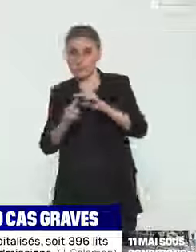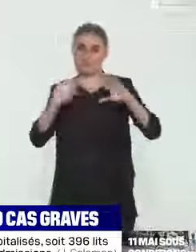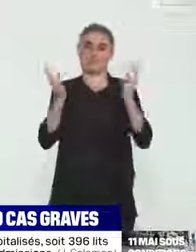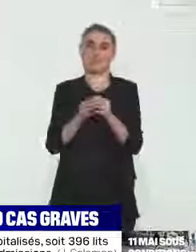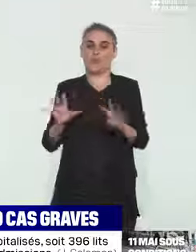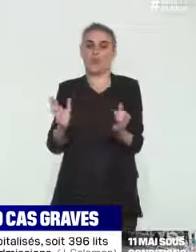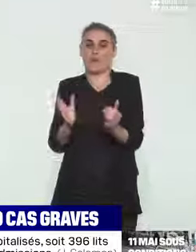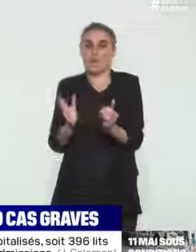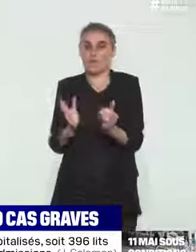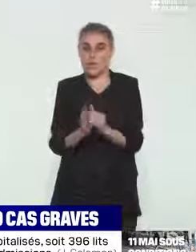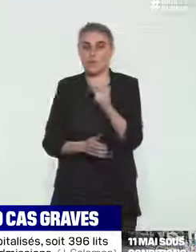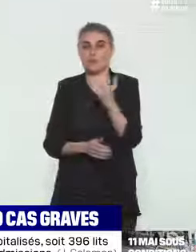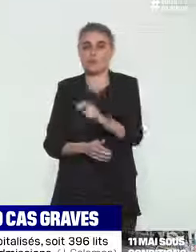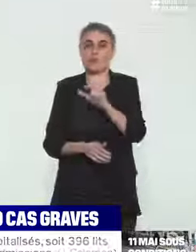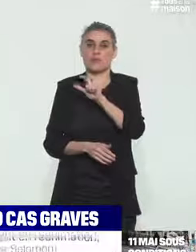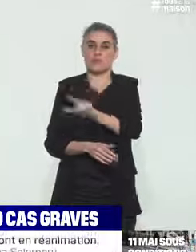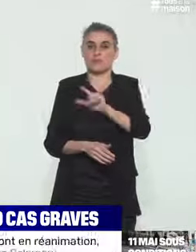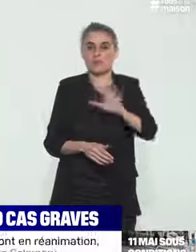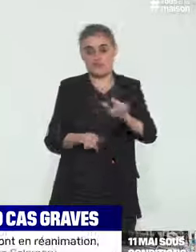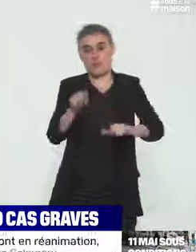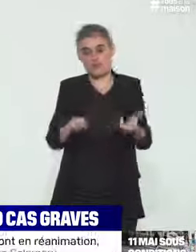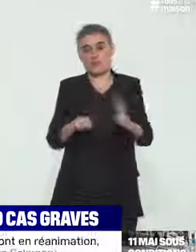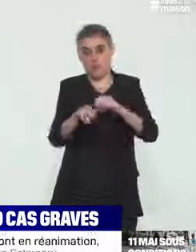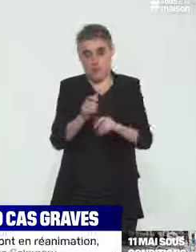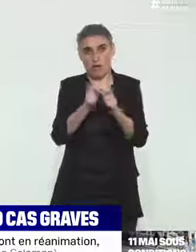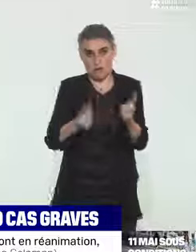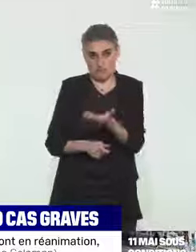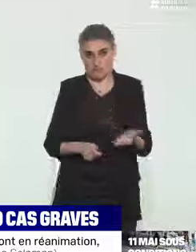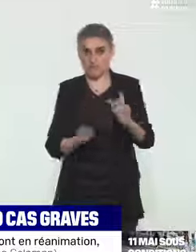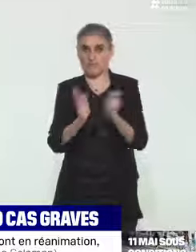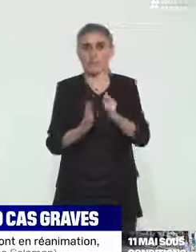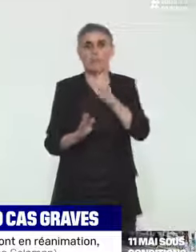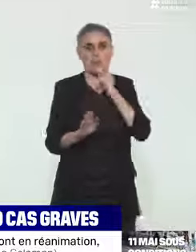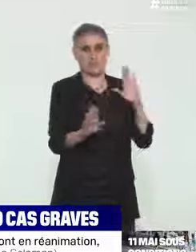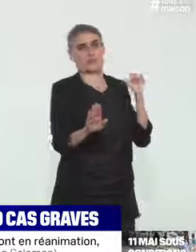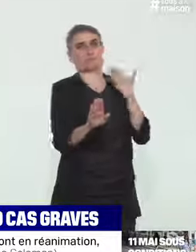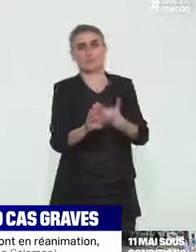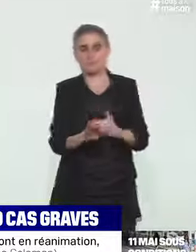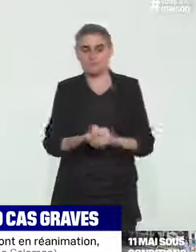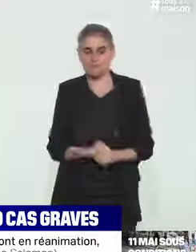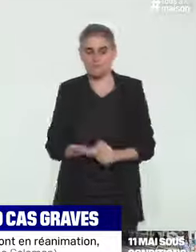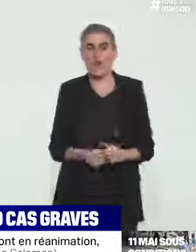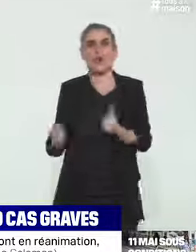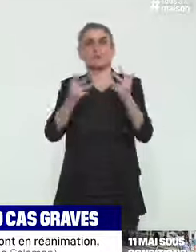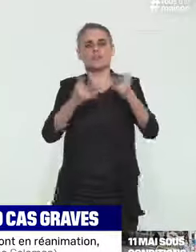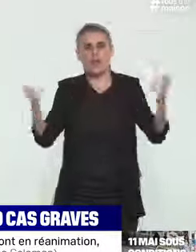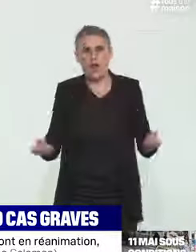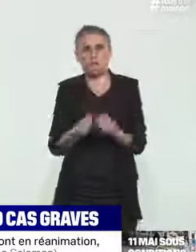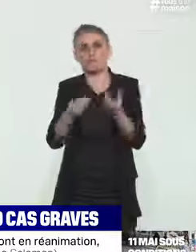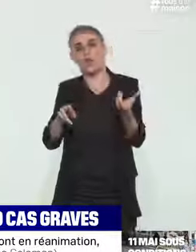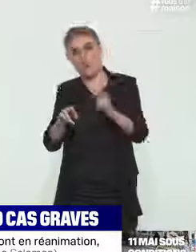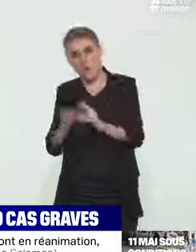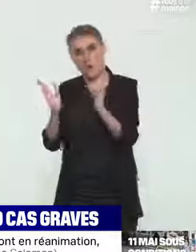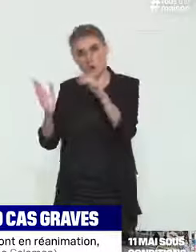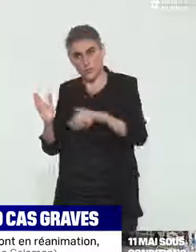9 225 décès survenus au sein de ces établissements depuis le début de l'épidémie. En additionnant les décès survenus